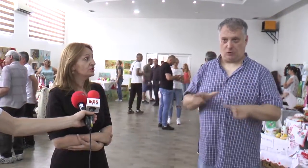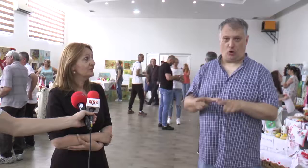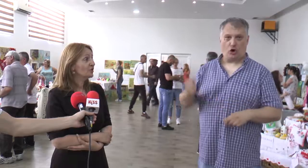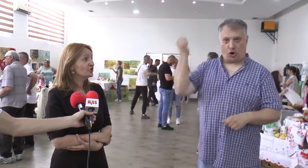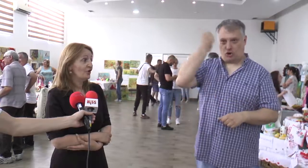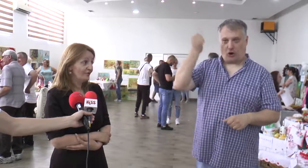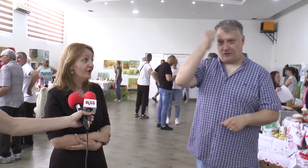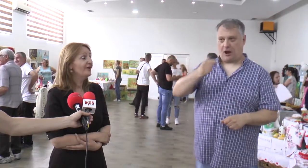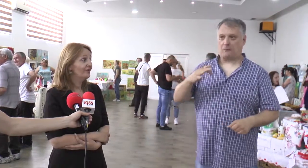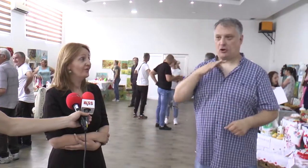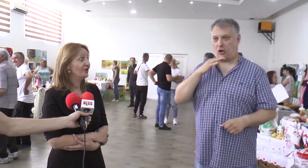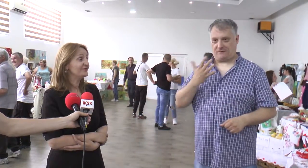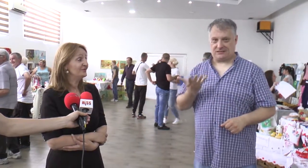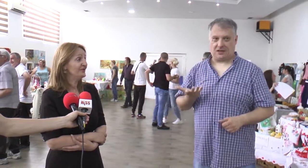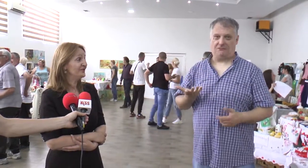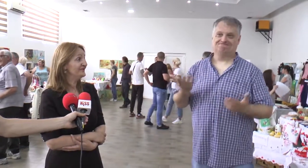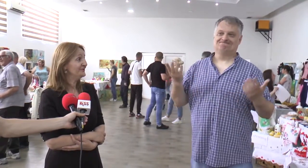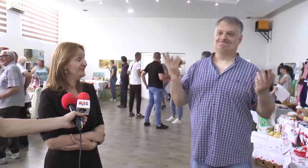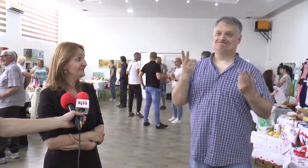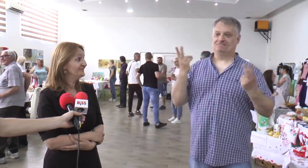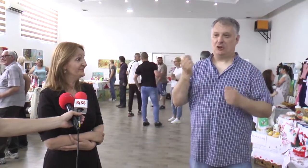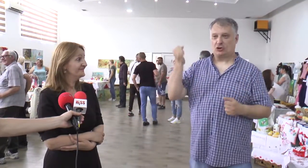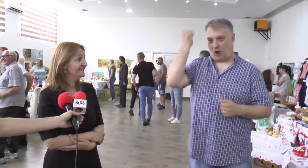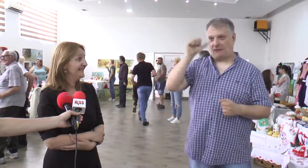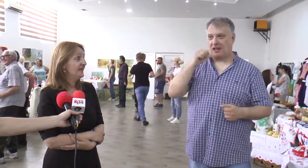Drago mi je što sam došao ovde u Kosovsku Mitrovicu.